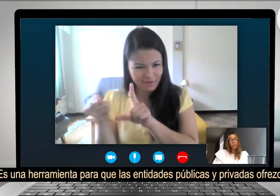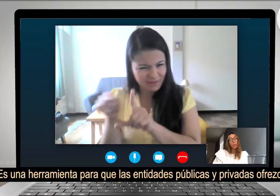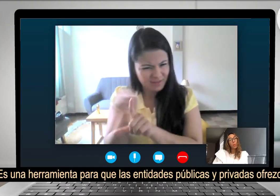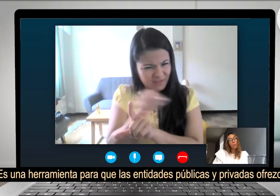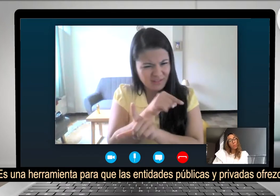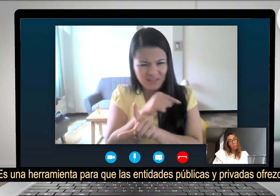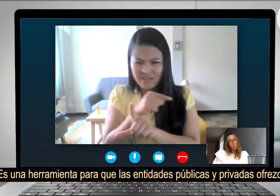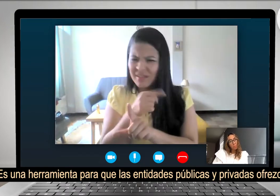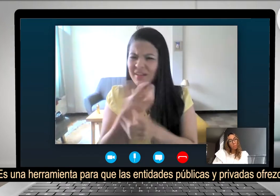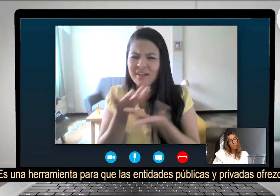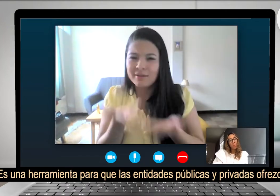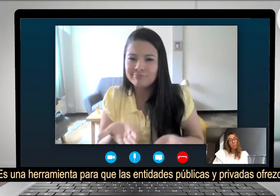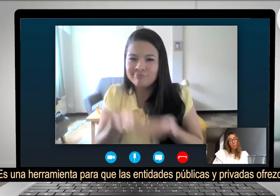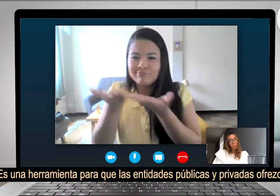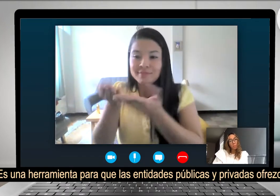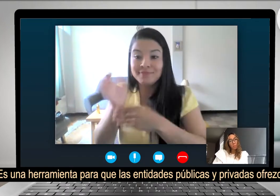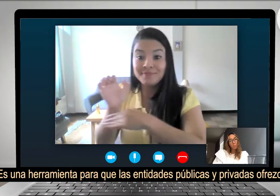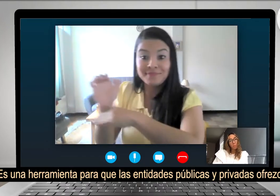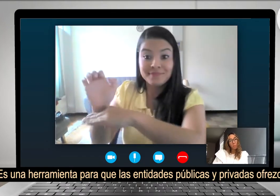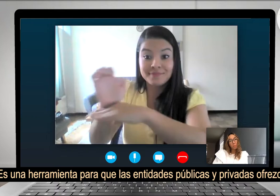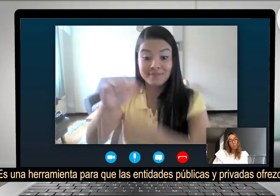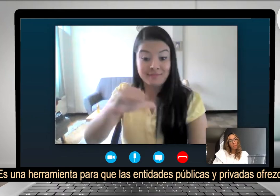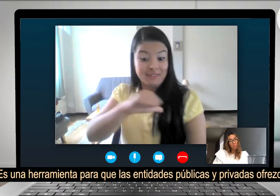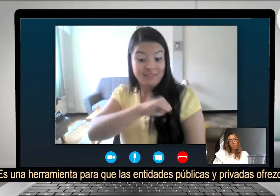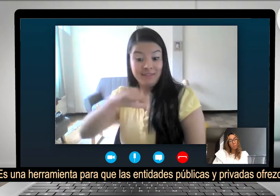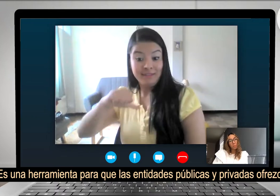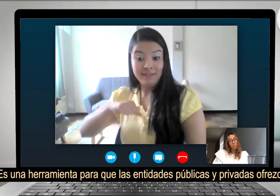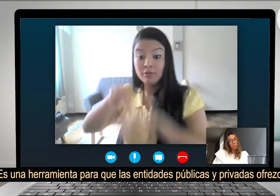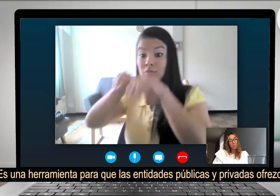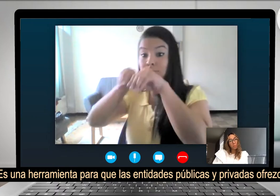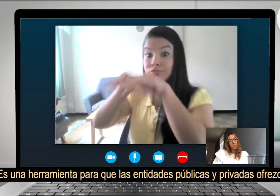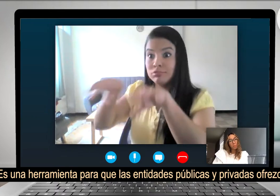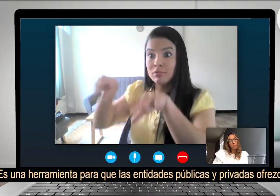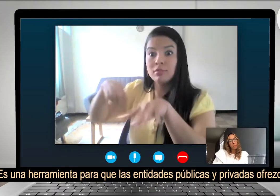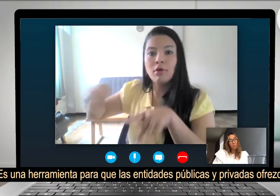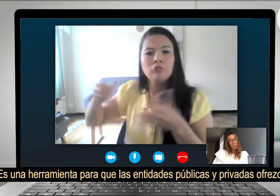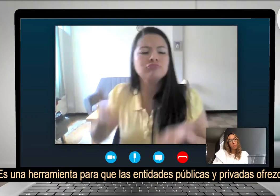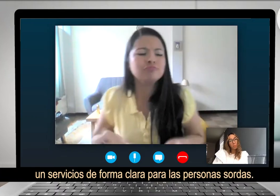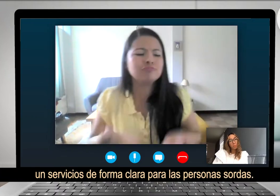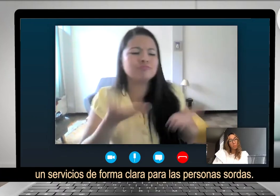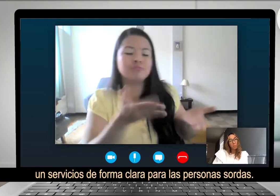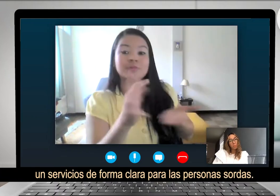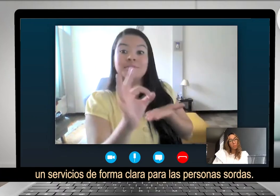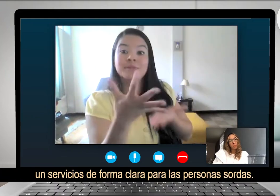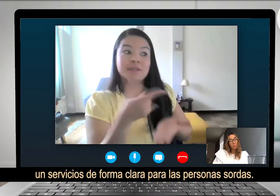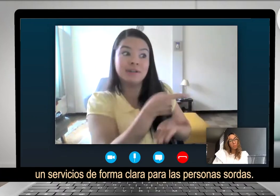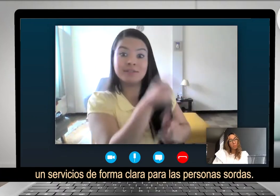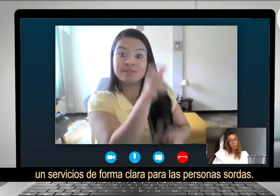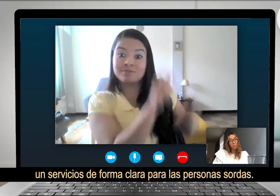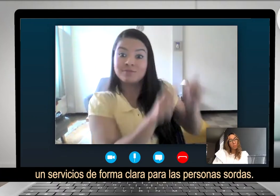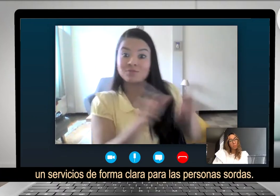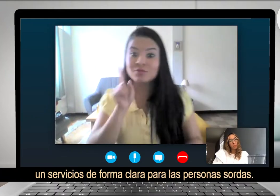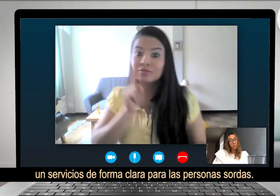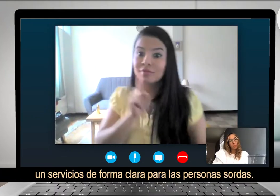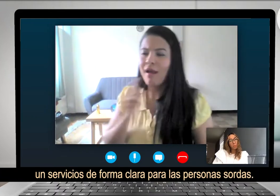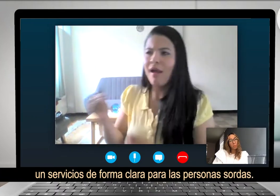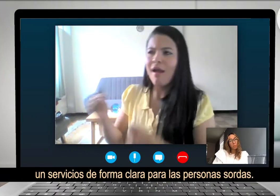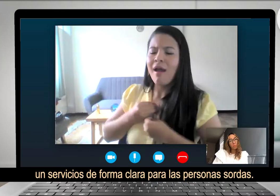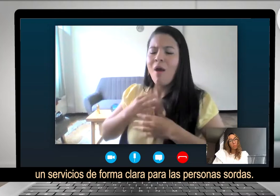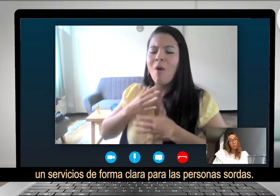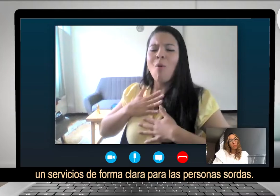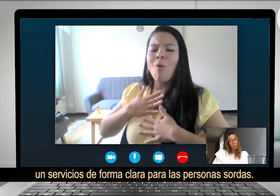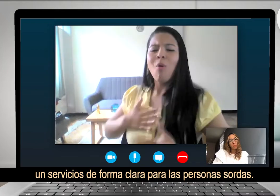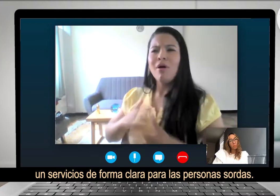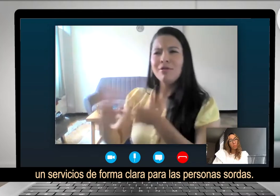Servir. una herramienta para que las entidades públicas y privadas ofrezcan un servicio de forma clara para